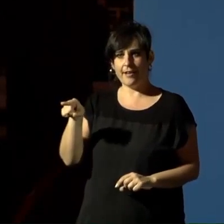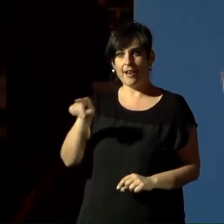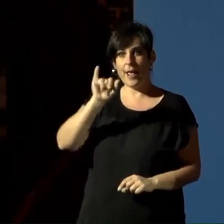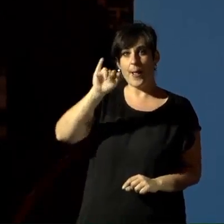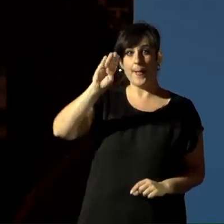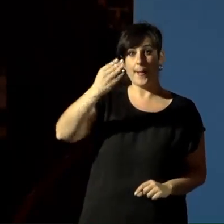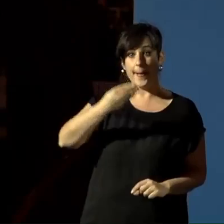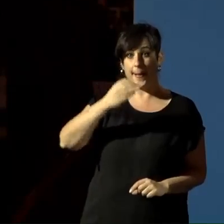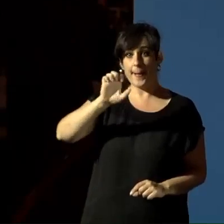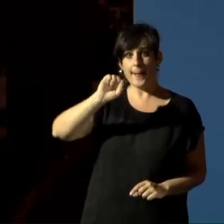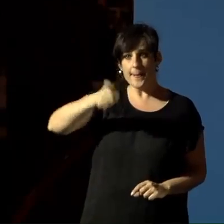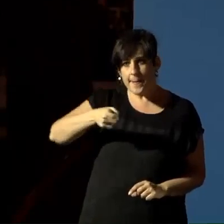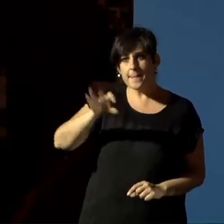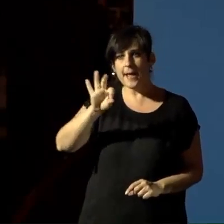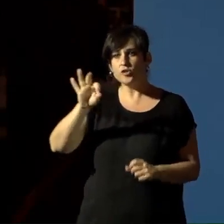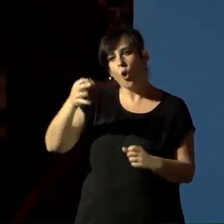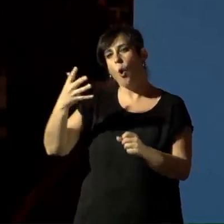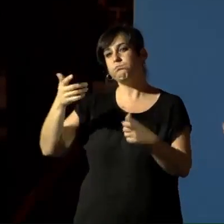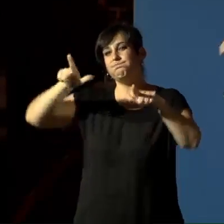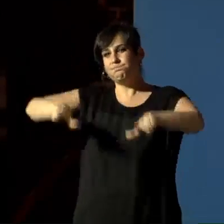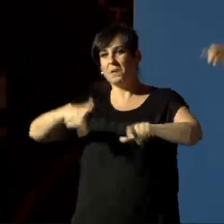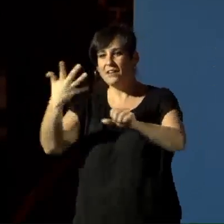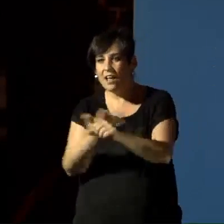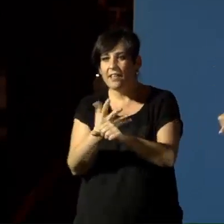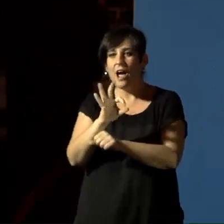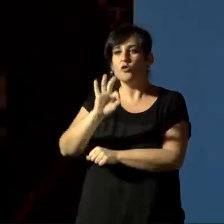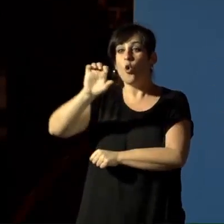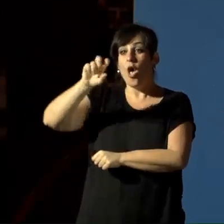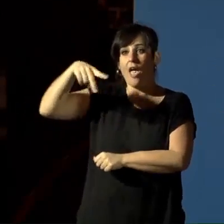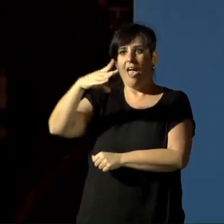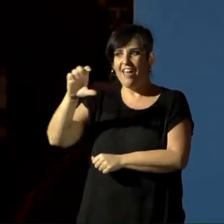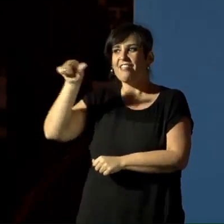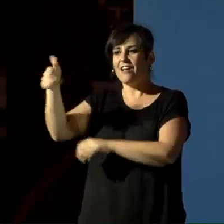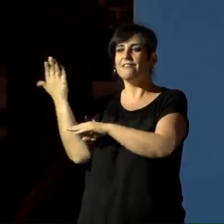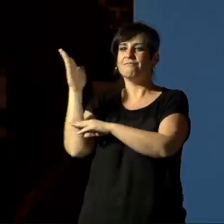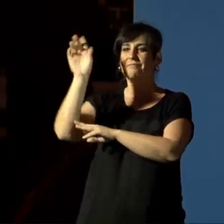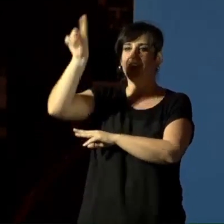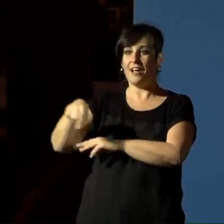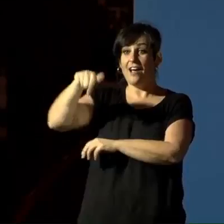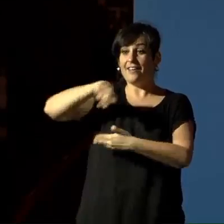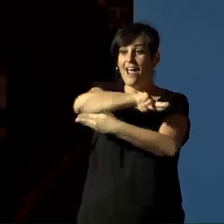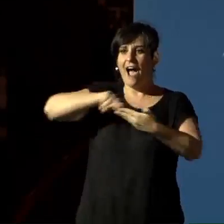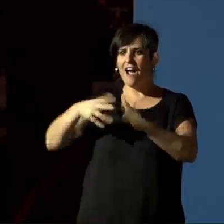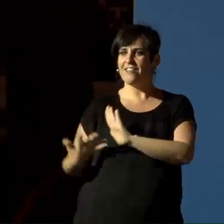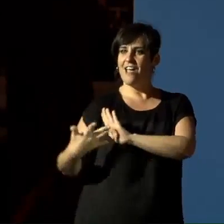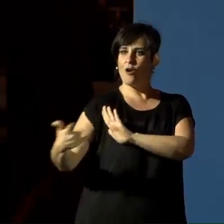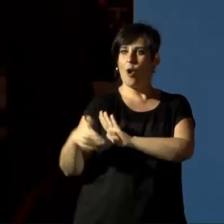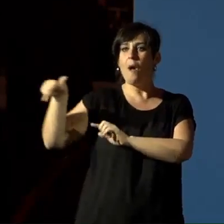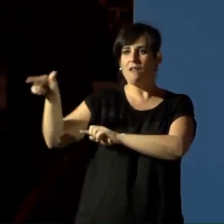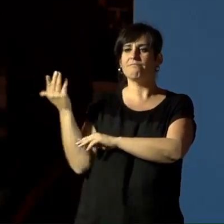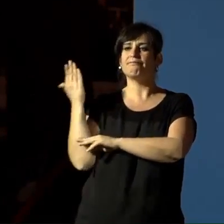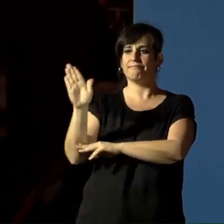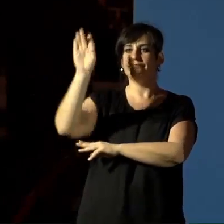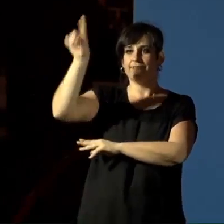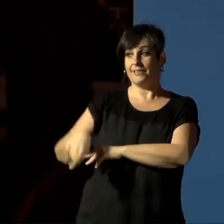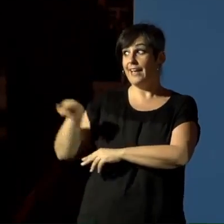IBEX, aos da planta de gas, aos da ENCE, a eses magnates que no noso país veñen a saquearnos. El tamén é